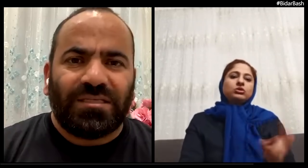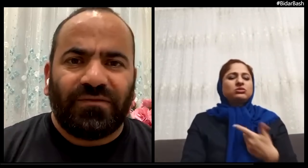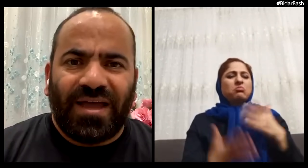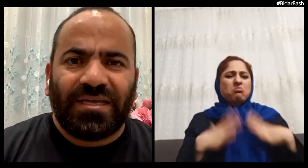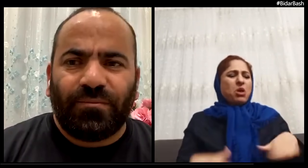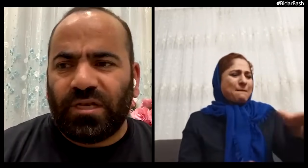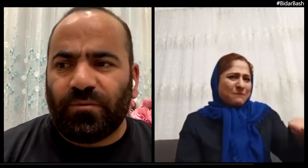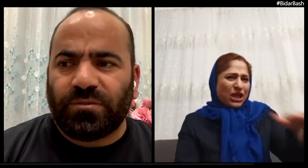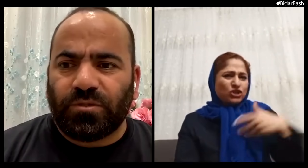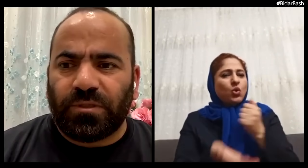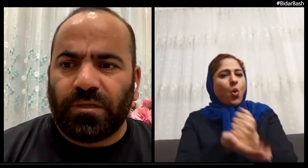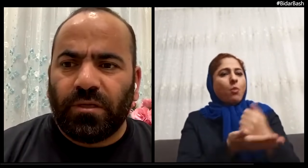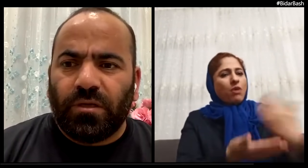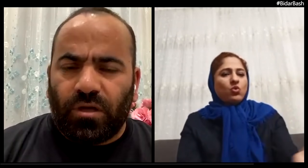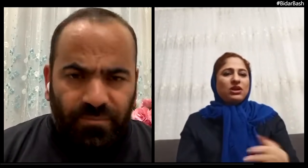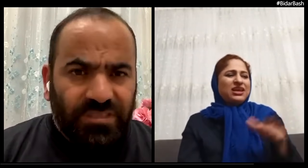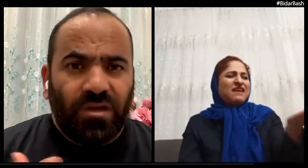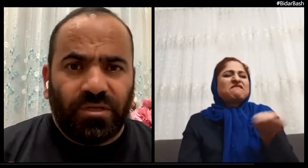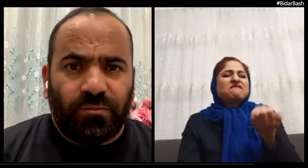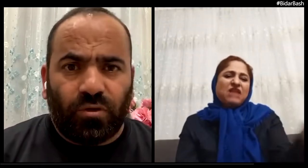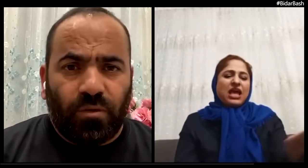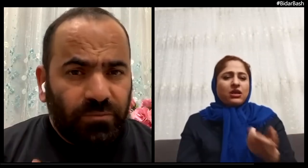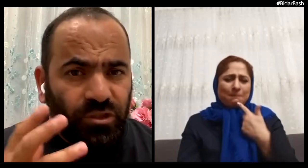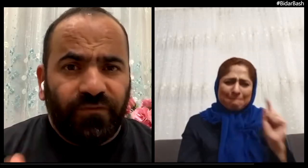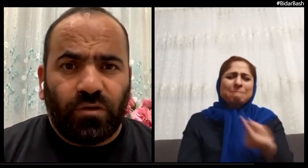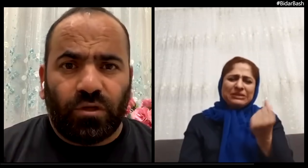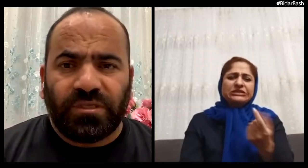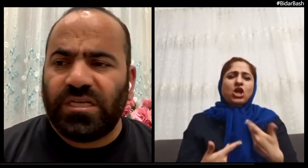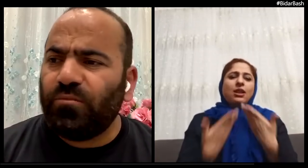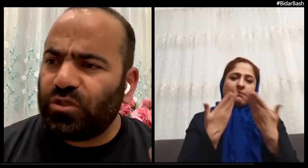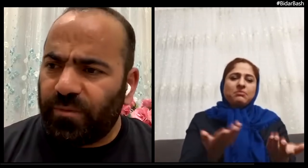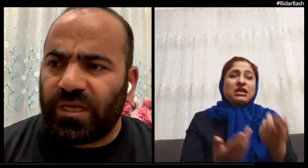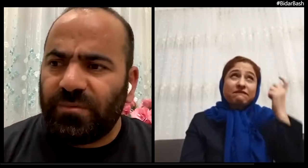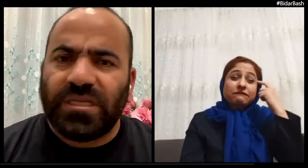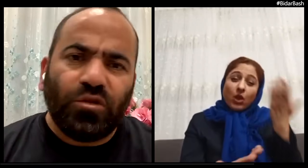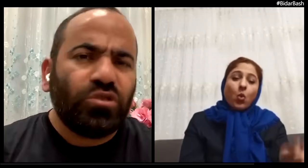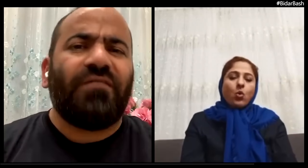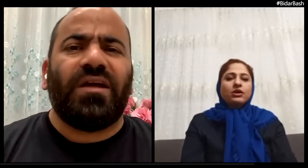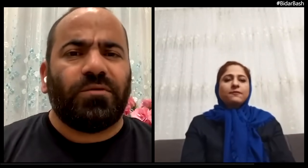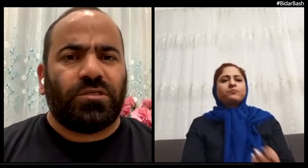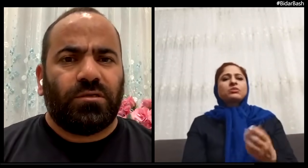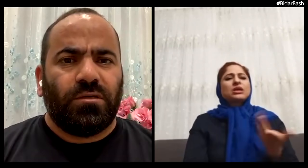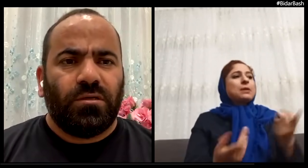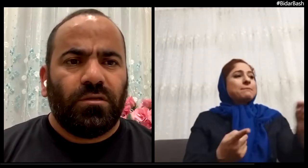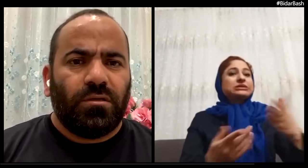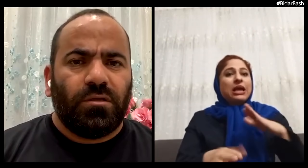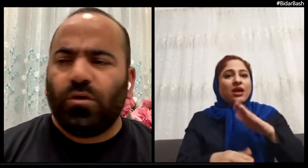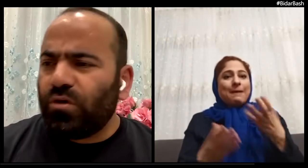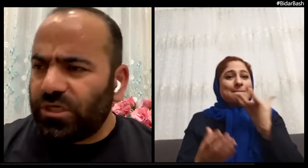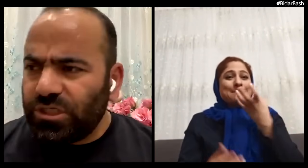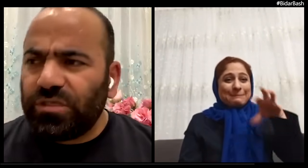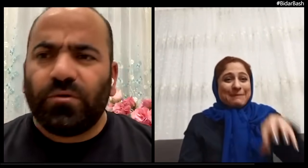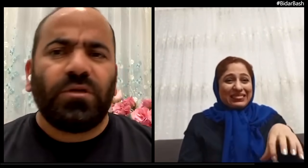تو مدرسه، فقیره، میخوان لباس بهش بدن، حالا مثال میگم اینا رو، باید بشینی فکر کنی مثلا یه مسابقه ای بذارن این توش اول بشه،